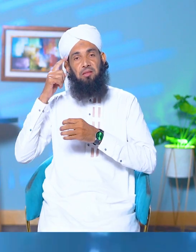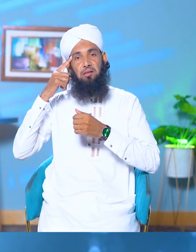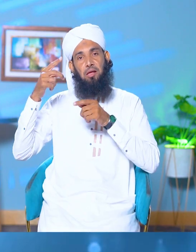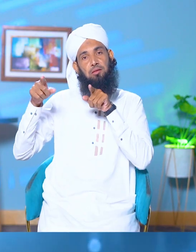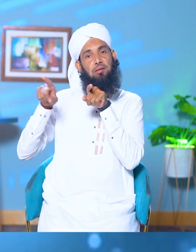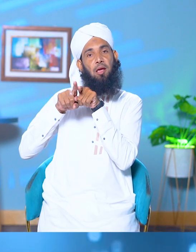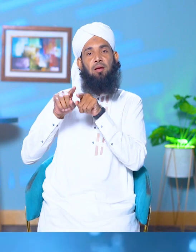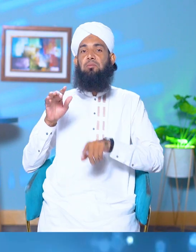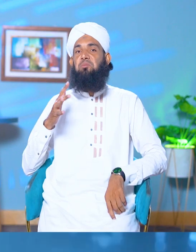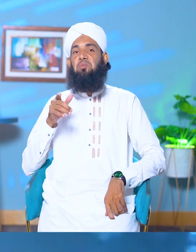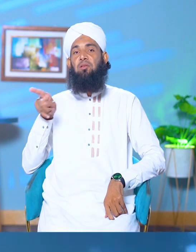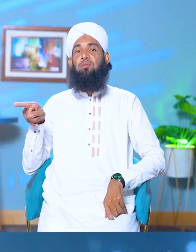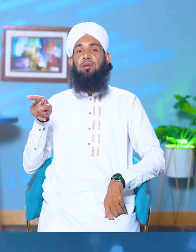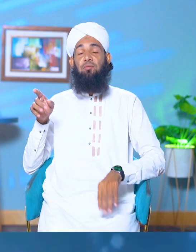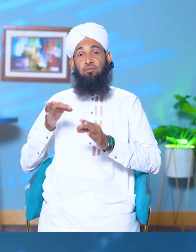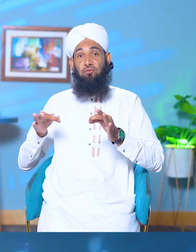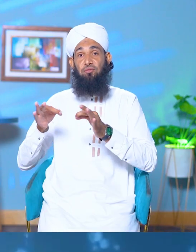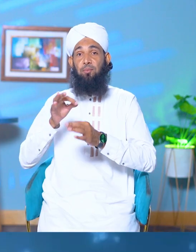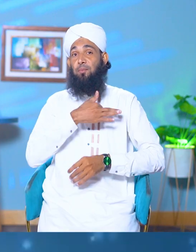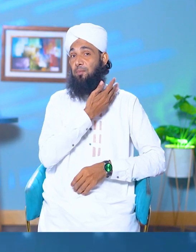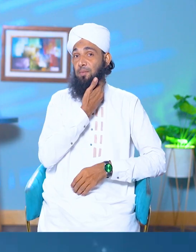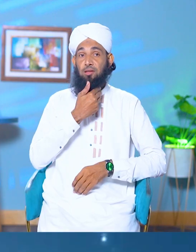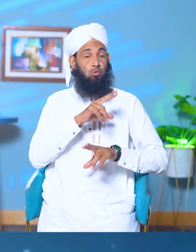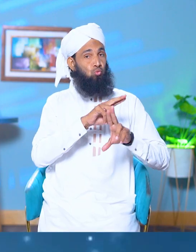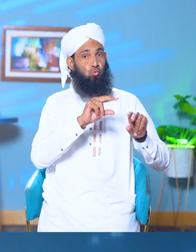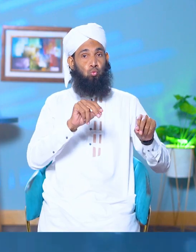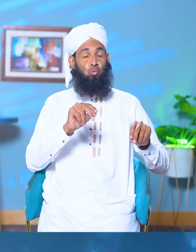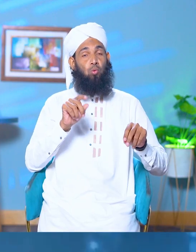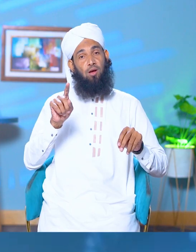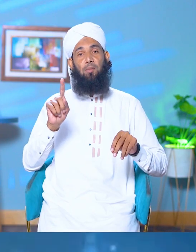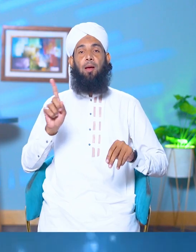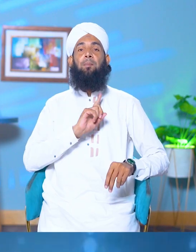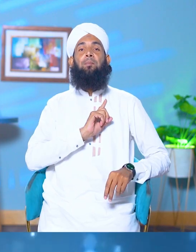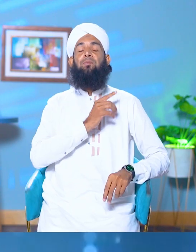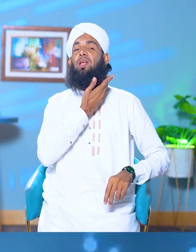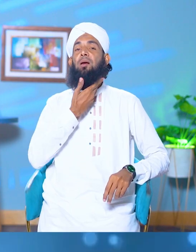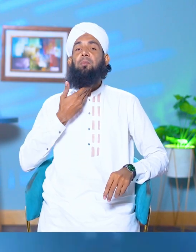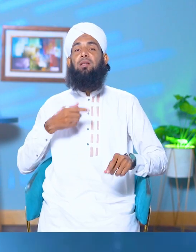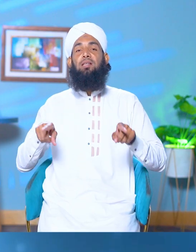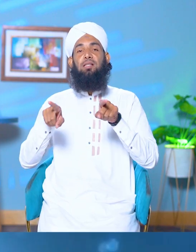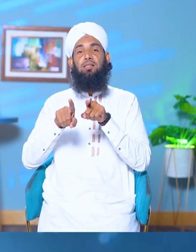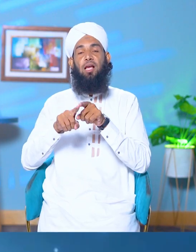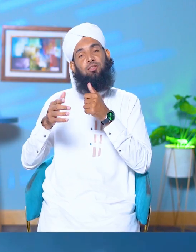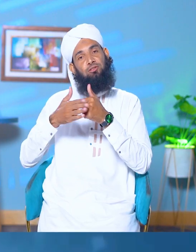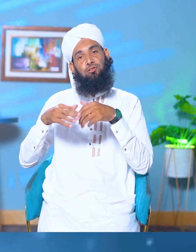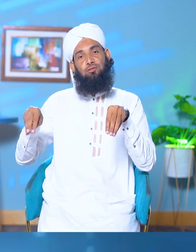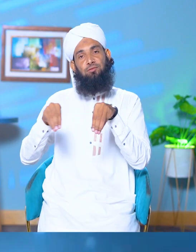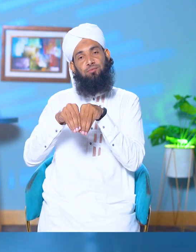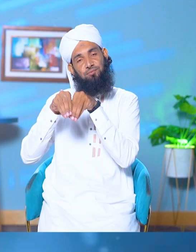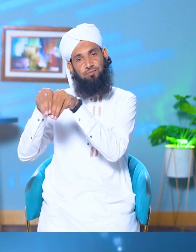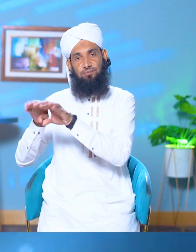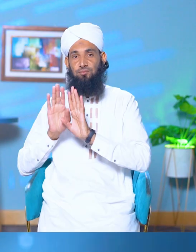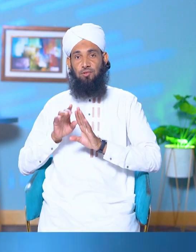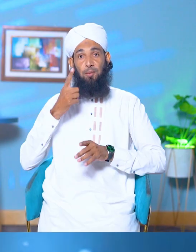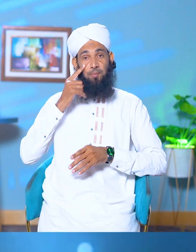کے نہیں ہوتے، اور وہ اپنی سمجھ سے اور اپنی پسند سے شادی کرانے پر بضد ہوتے ہیں۔ تو ایسے میں